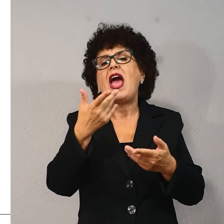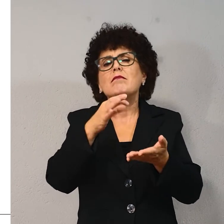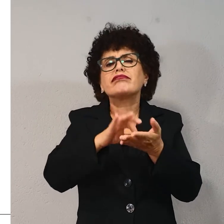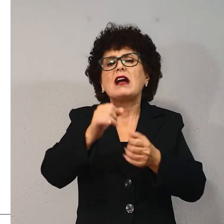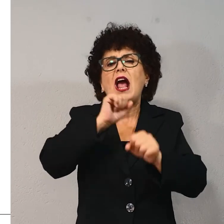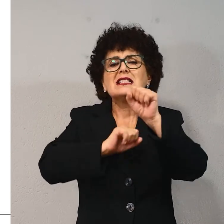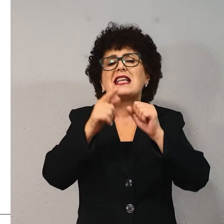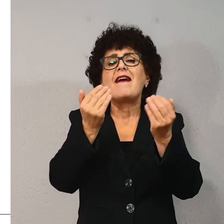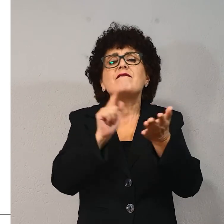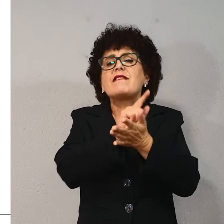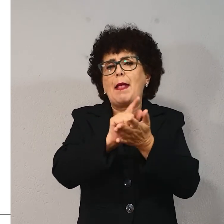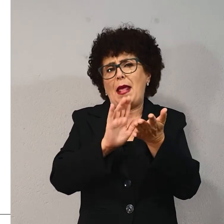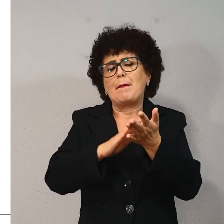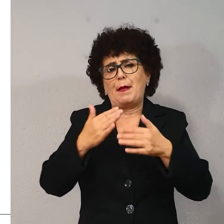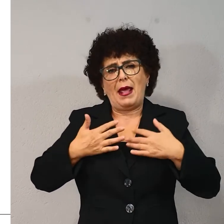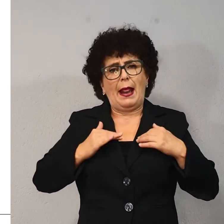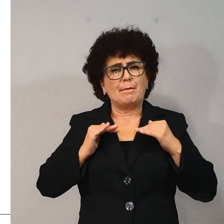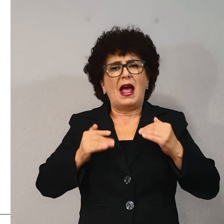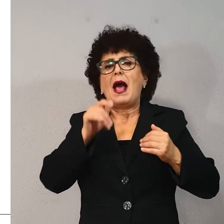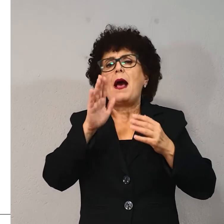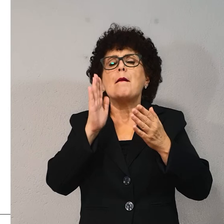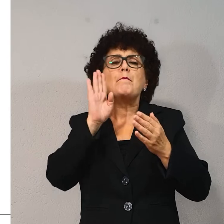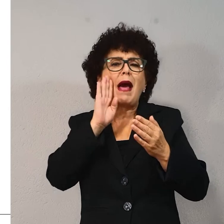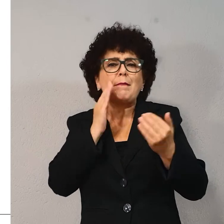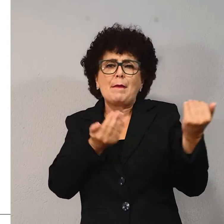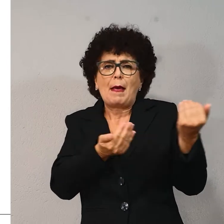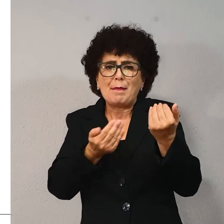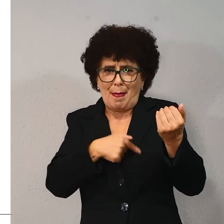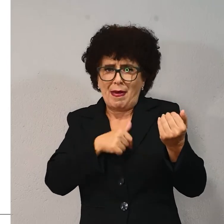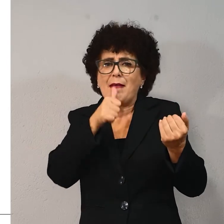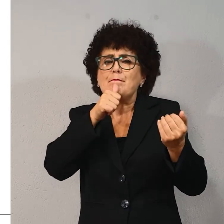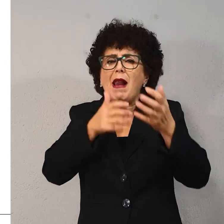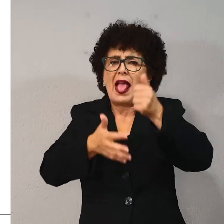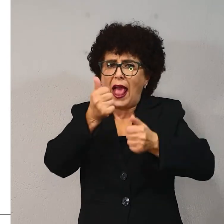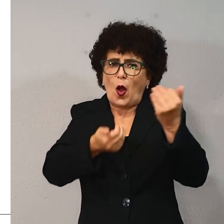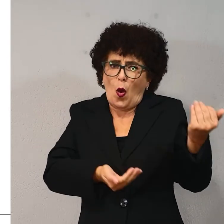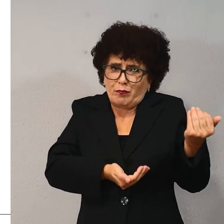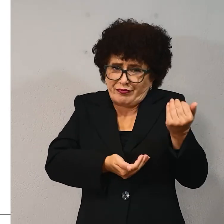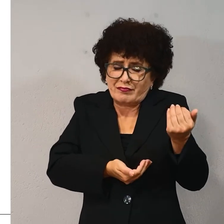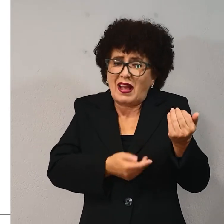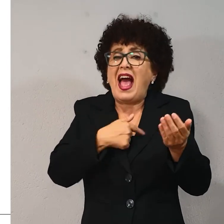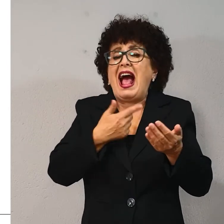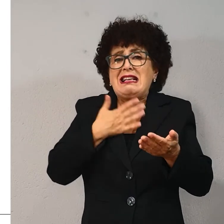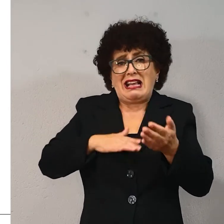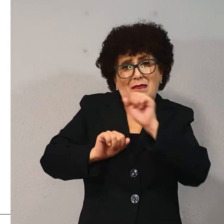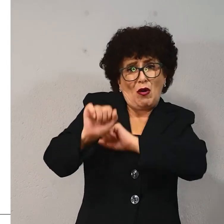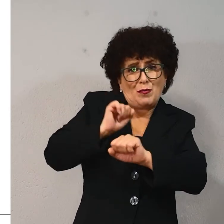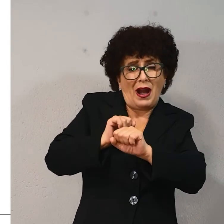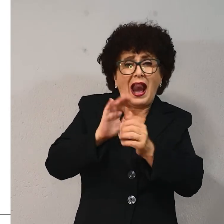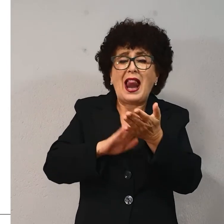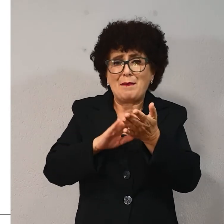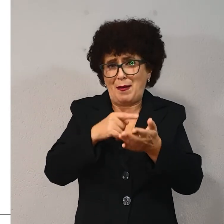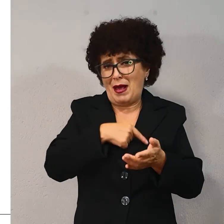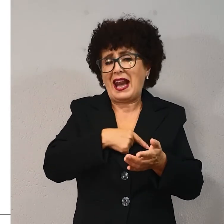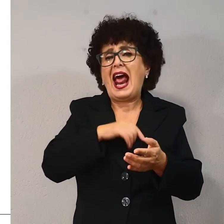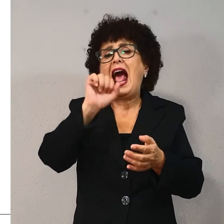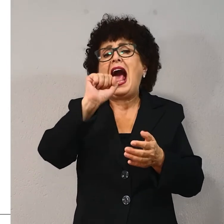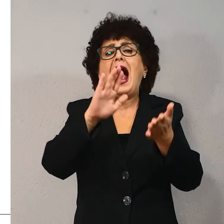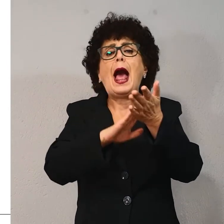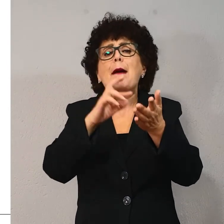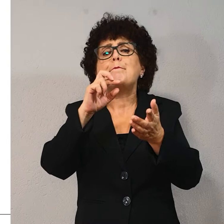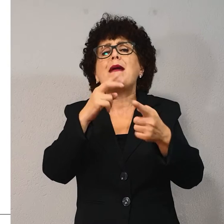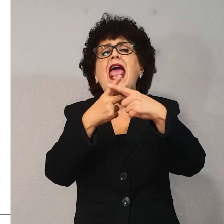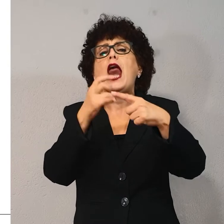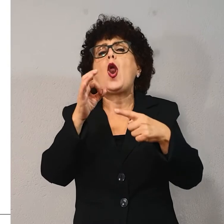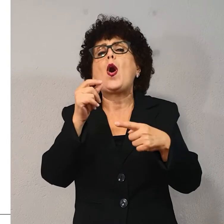за време на доење. Како функционира? Методот на лактациска аменореја се